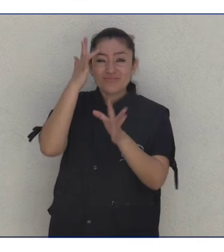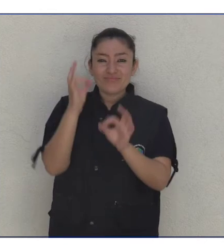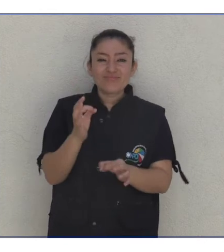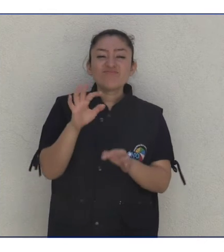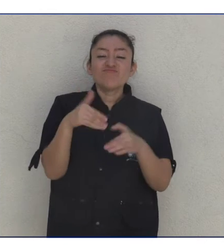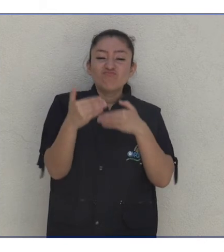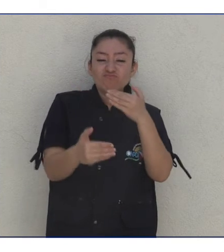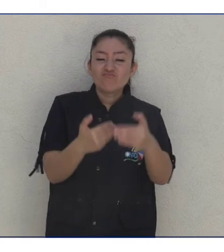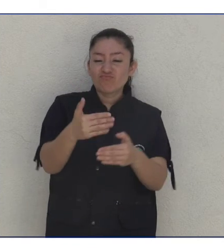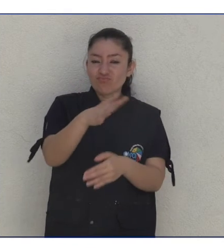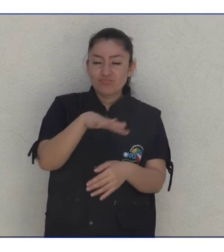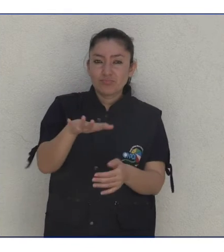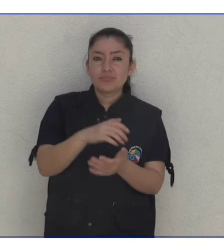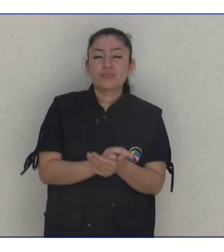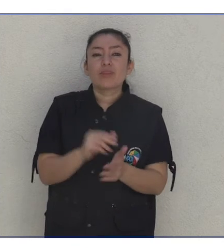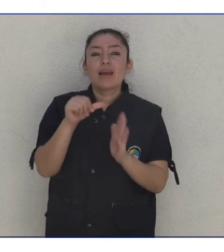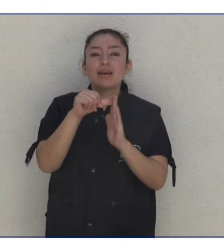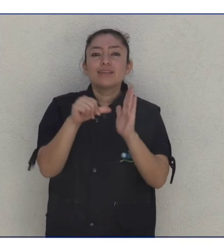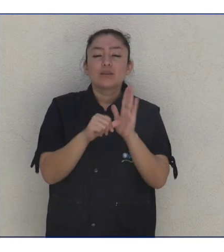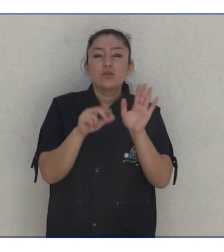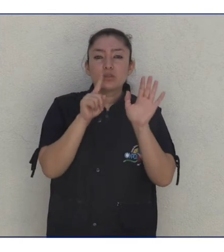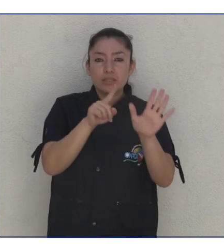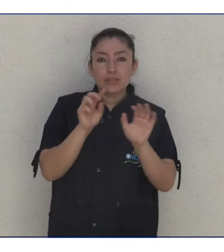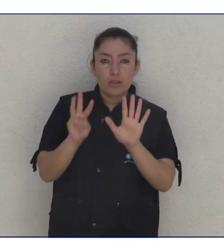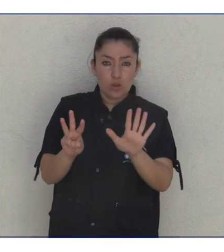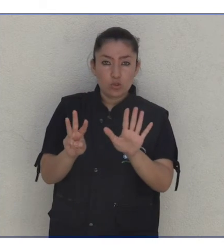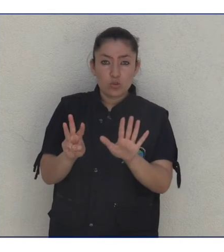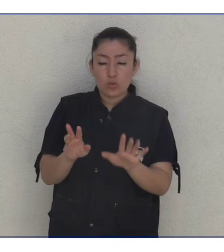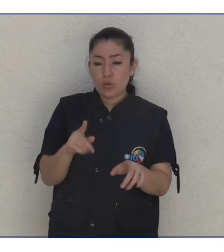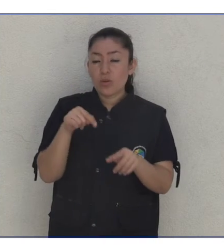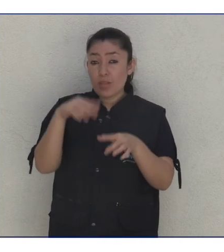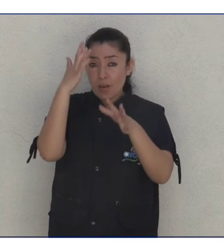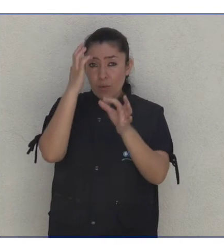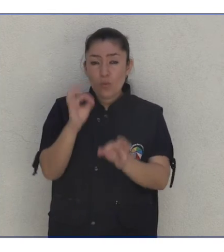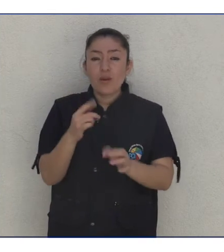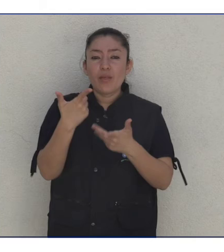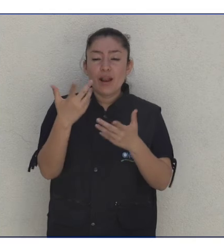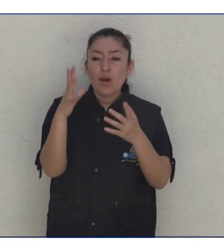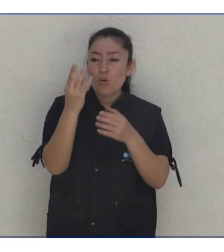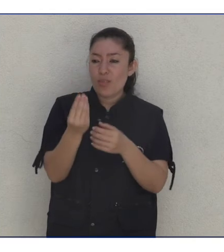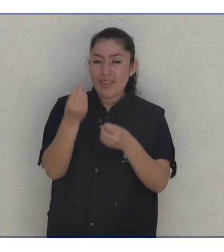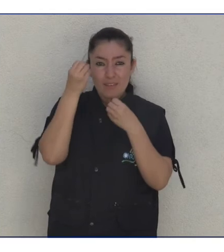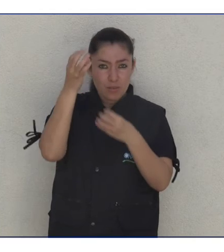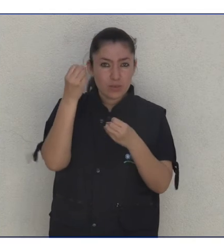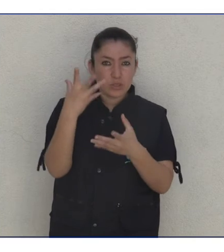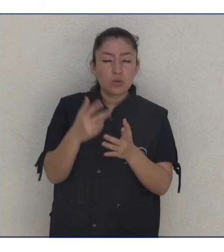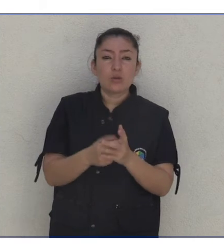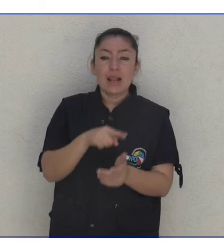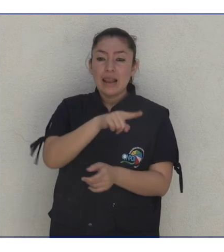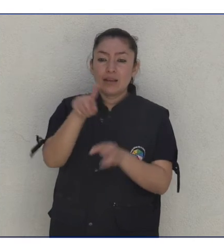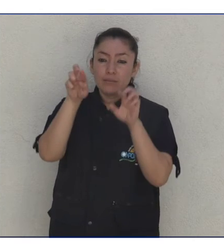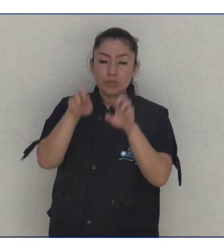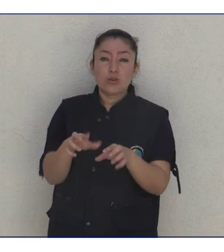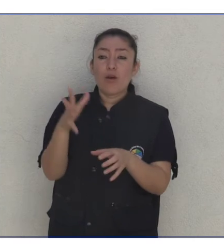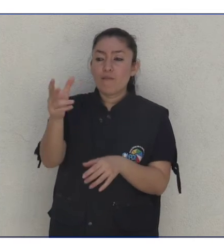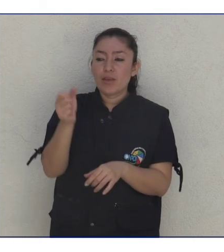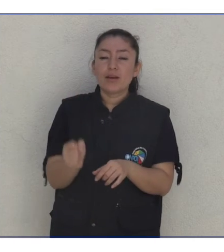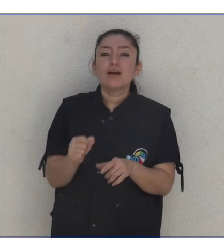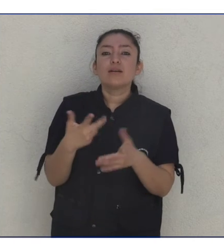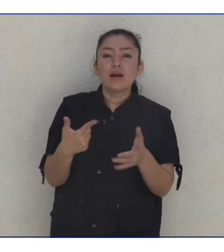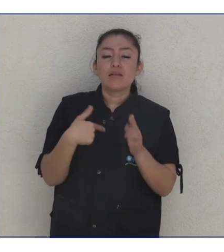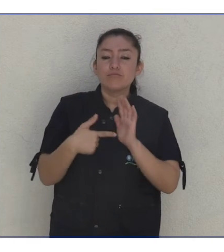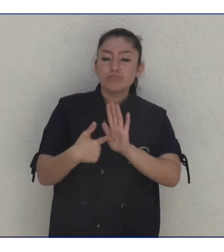transitorias. Artículo 68. Conformación de unidades de información. Los sujetos obligados, en el ámbito de